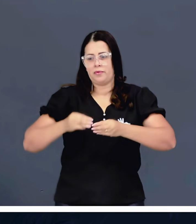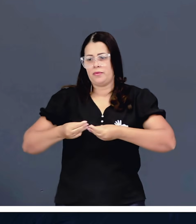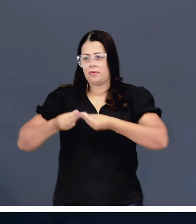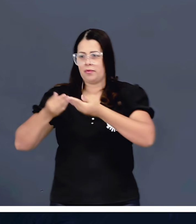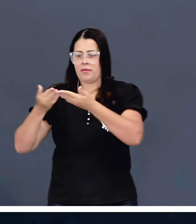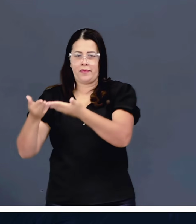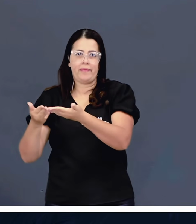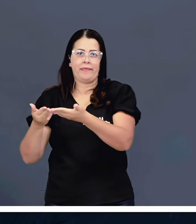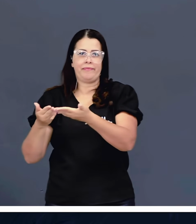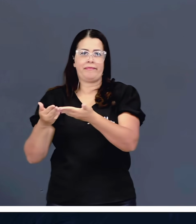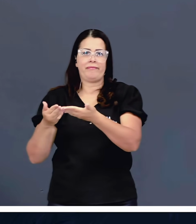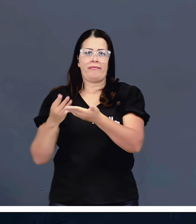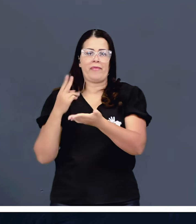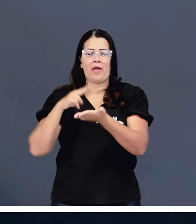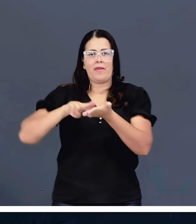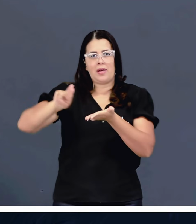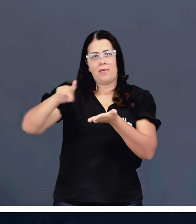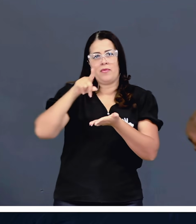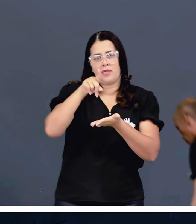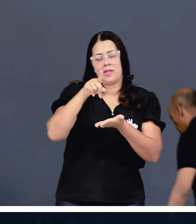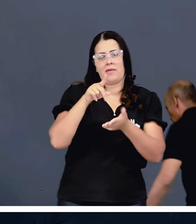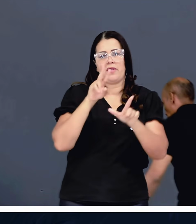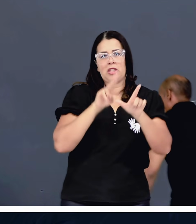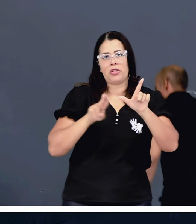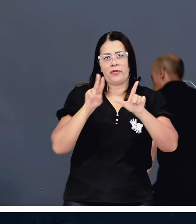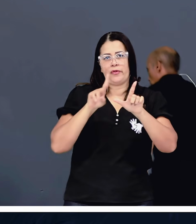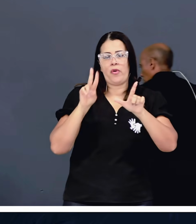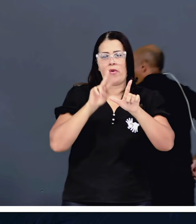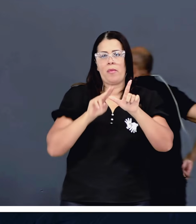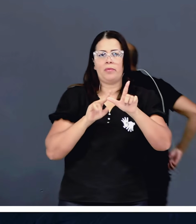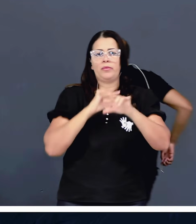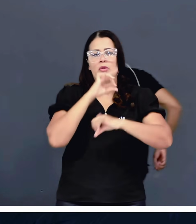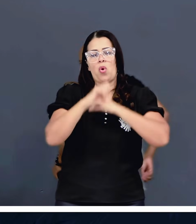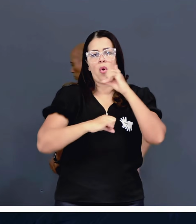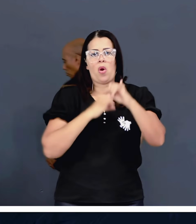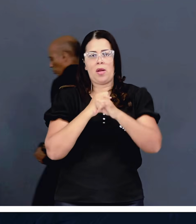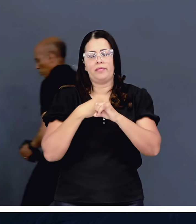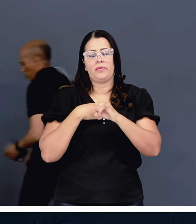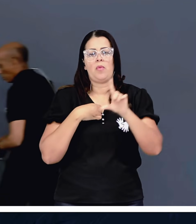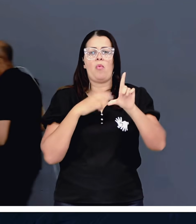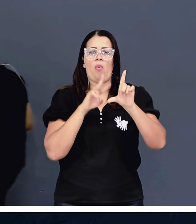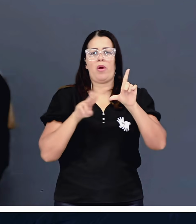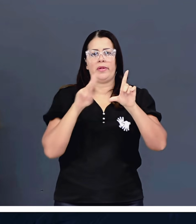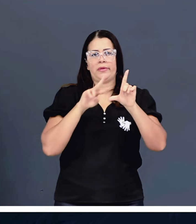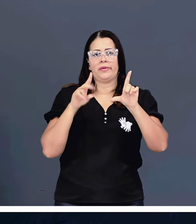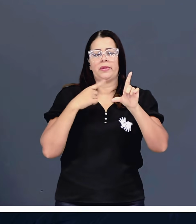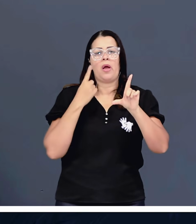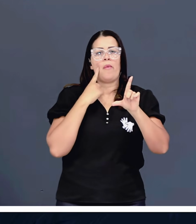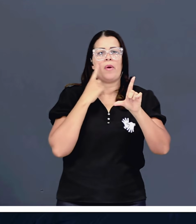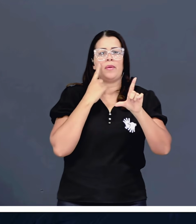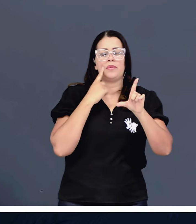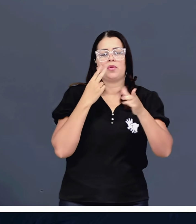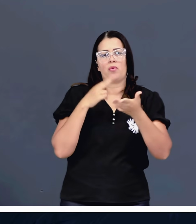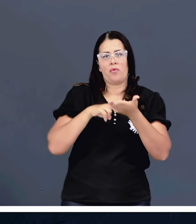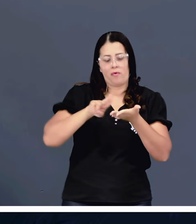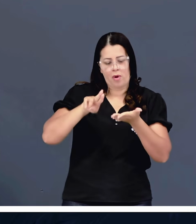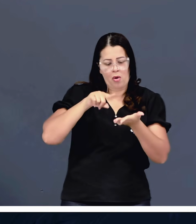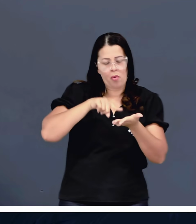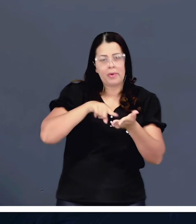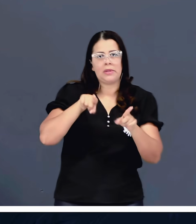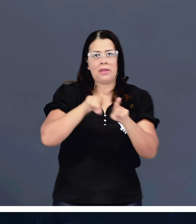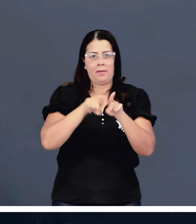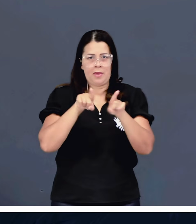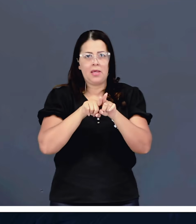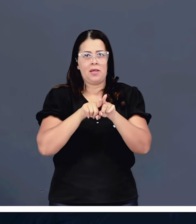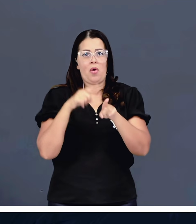esse envelope. Você que vai fazer de forma online, nós temos também o QR Code, não só na igreja, também no envelope, ou